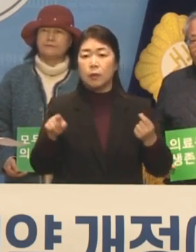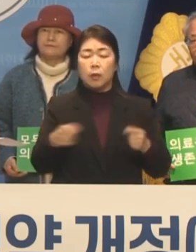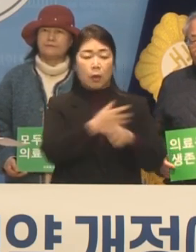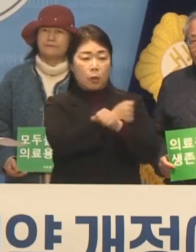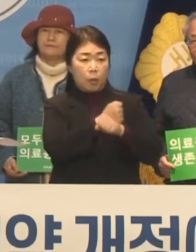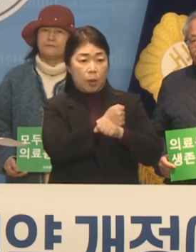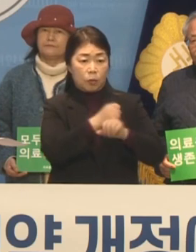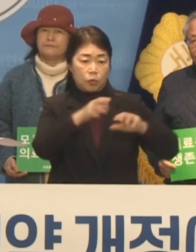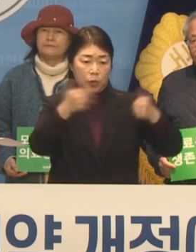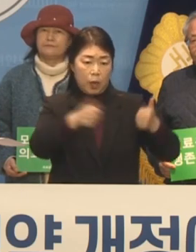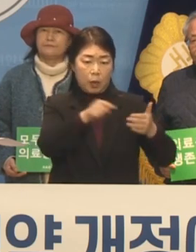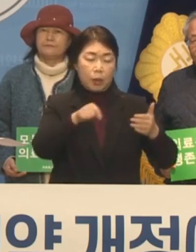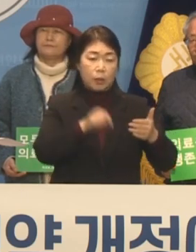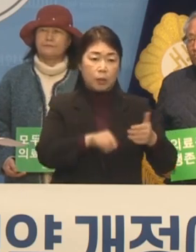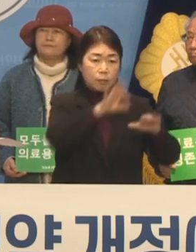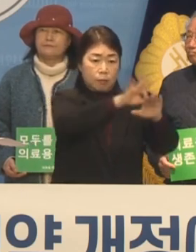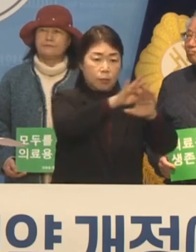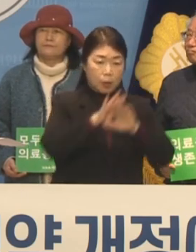협약을 국회에서